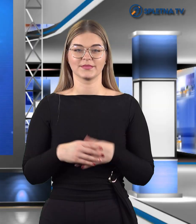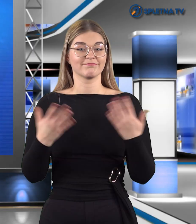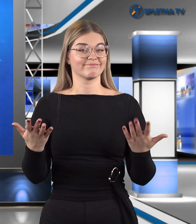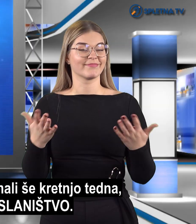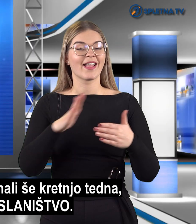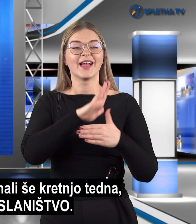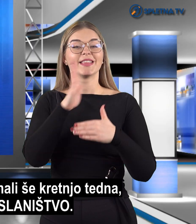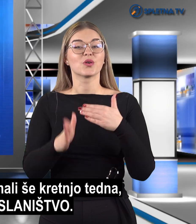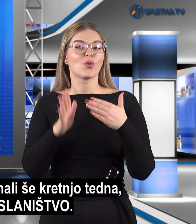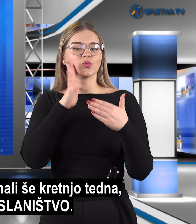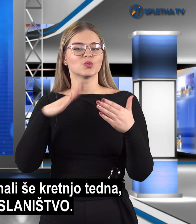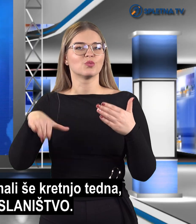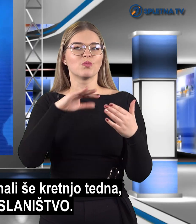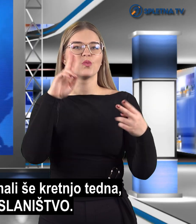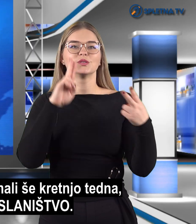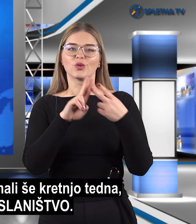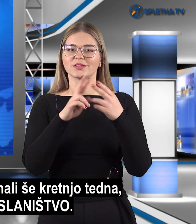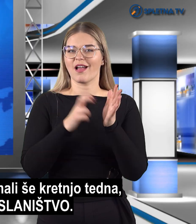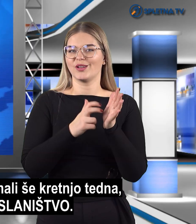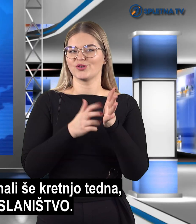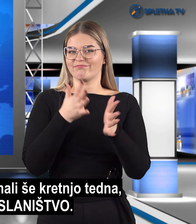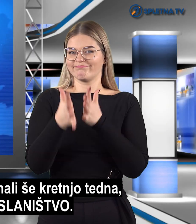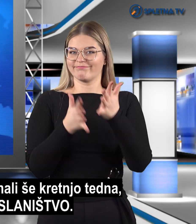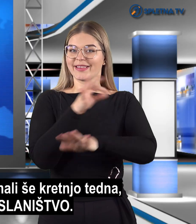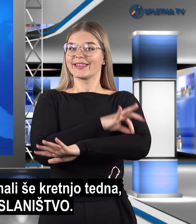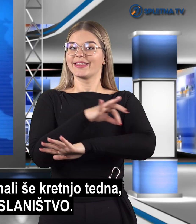Na koncu bomo spoznali še kretnjo tedna, ki je veleposlaništvo.